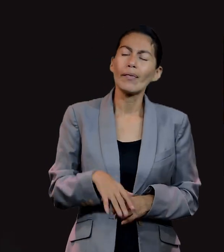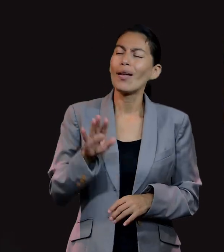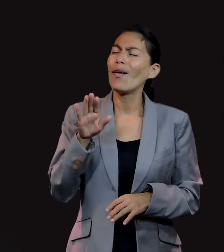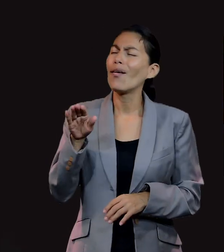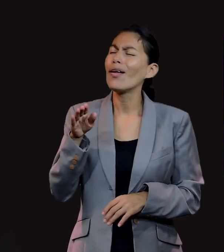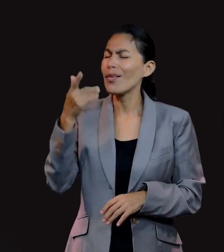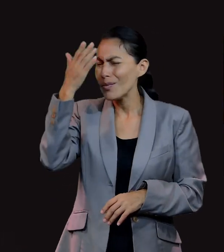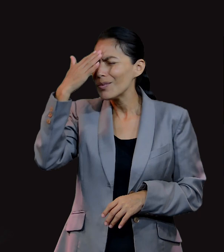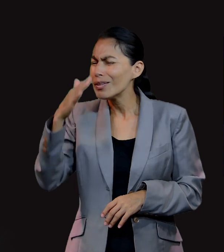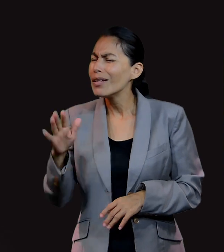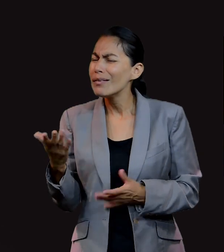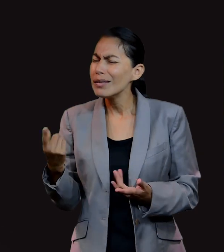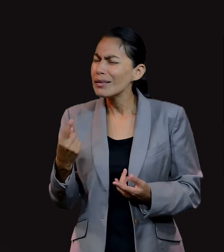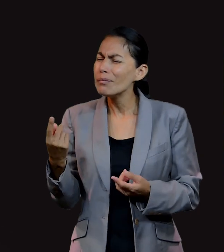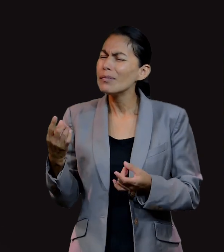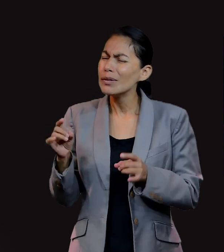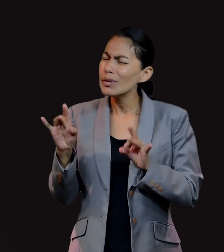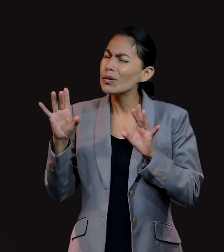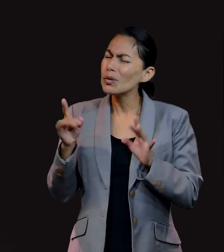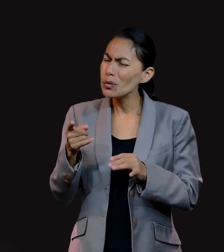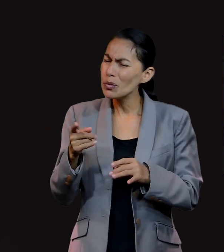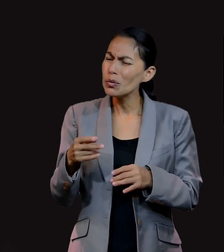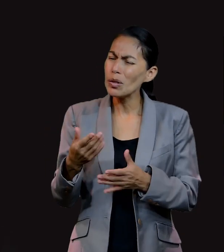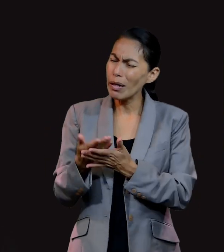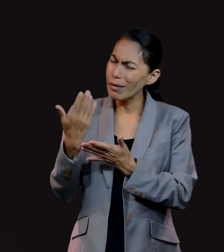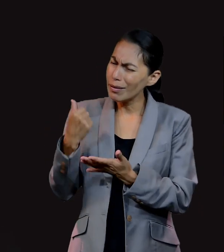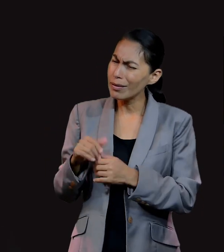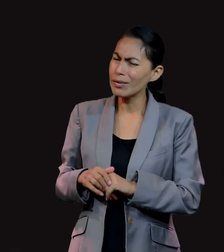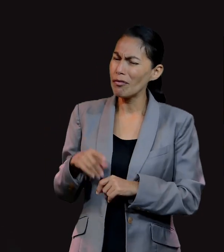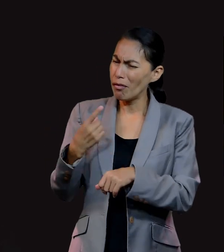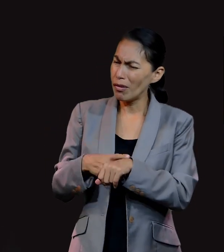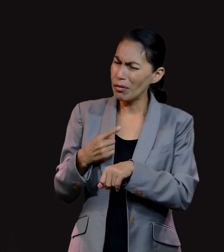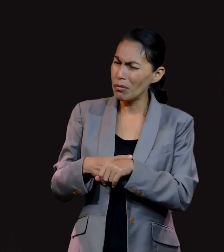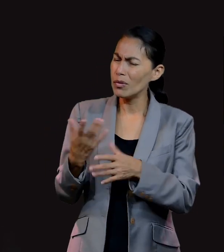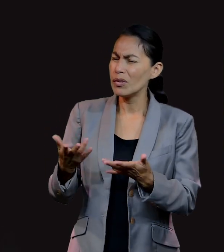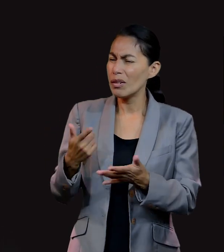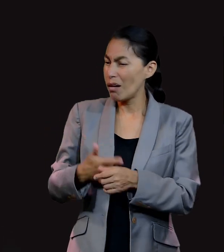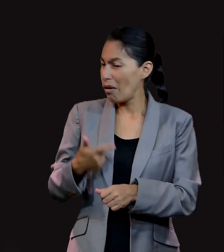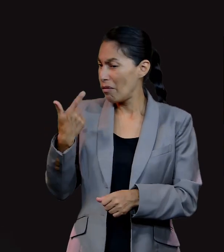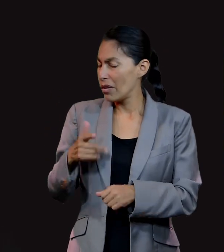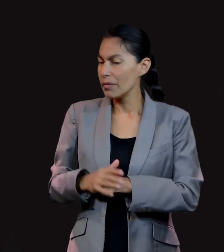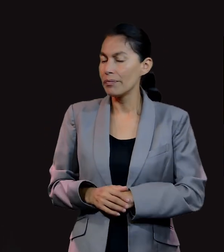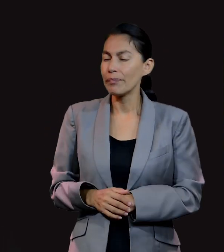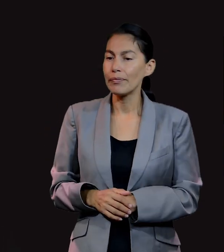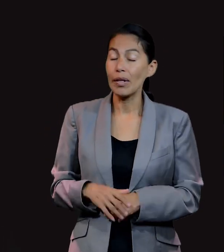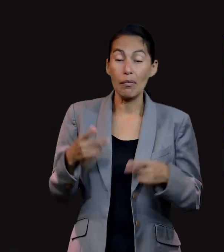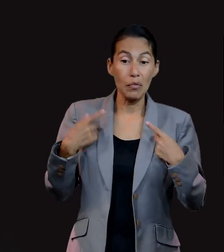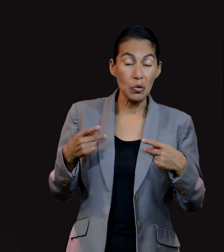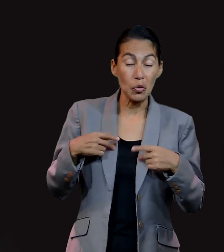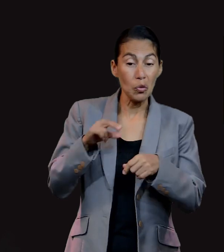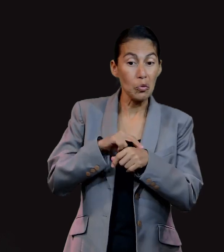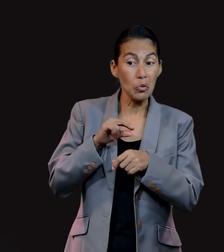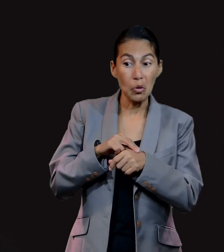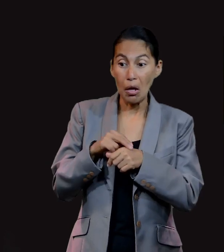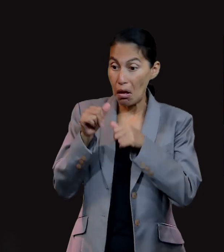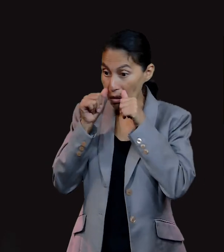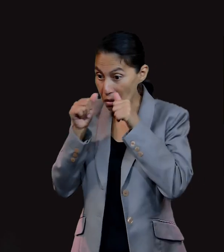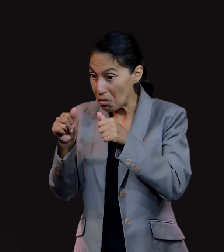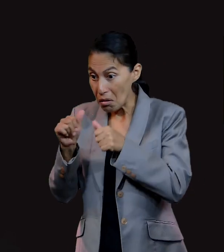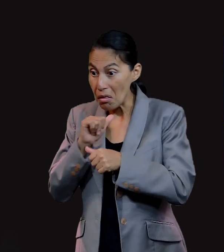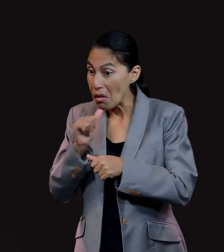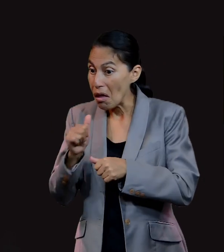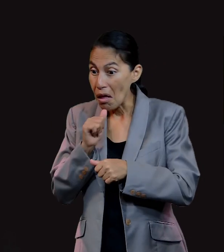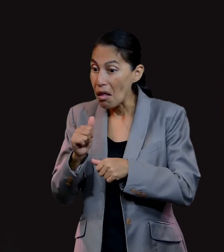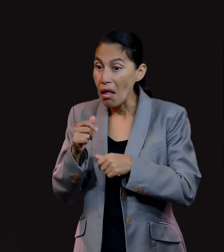contado lo que pasó? y ella me contó todo eso de que ya no me querían atender que ya mi